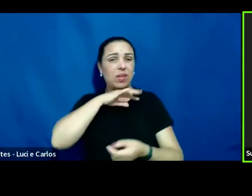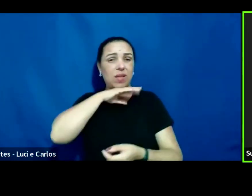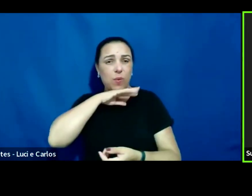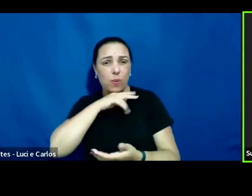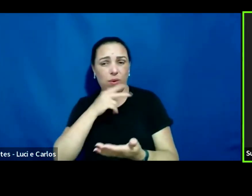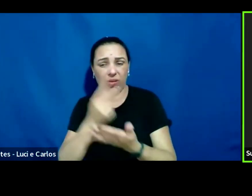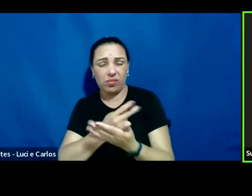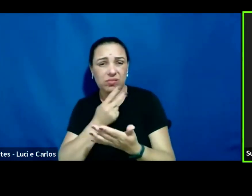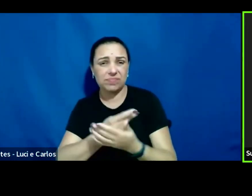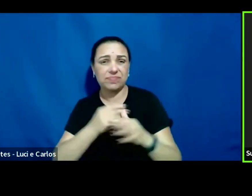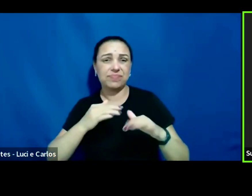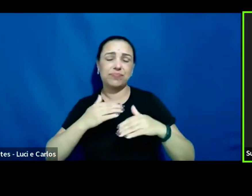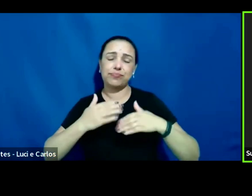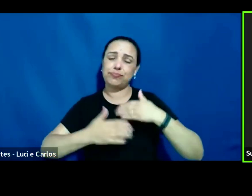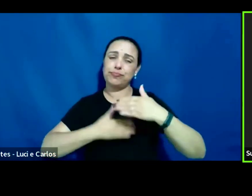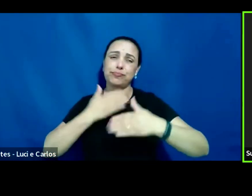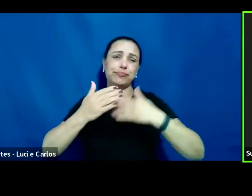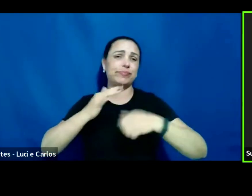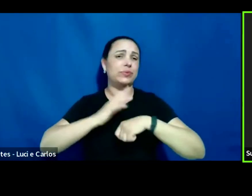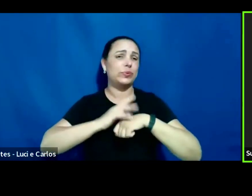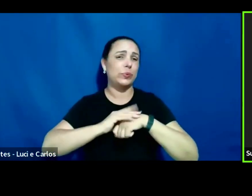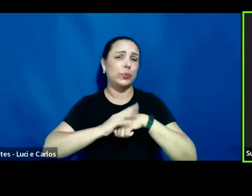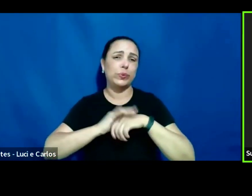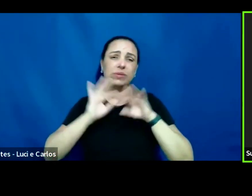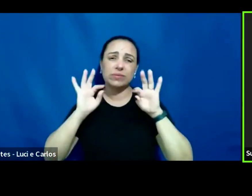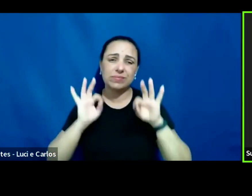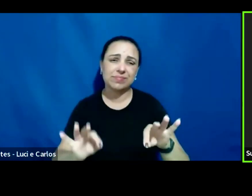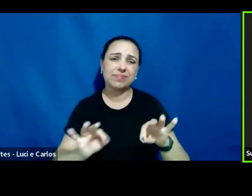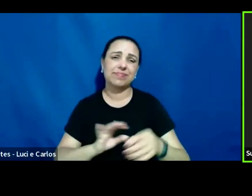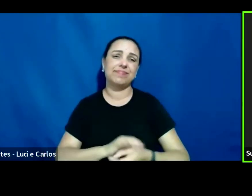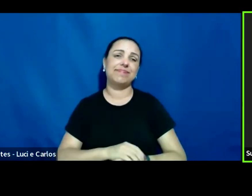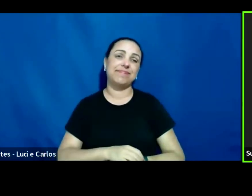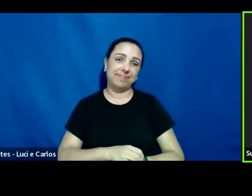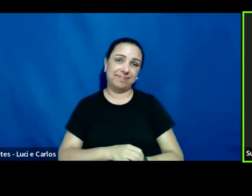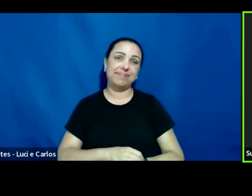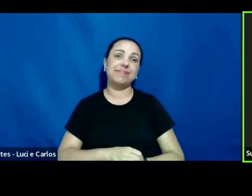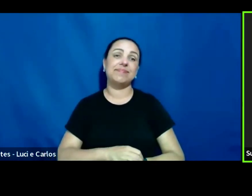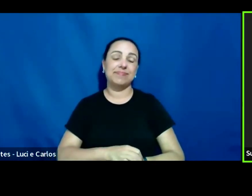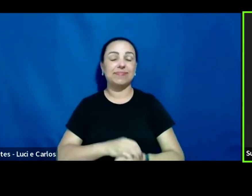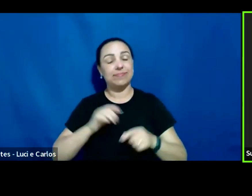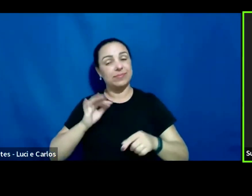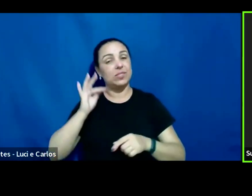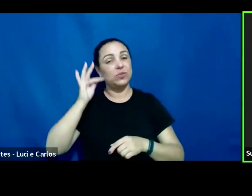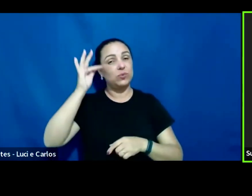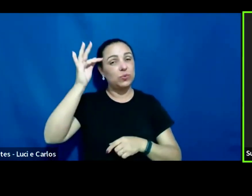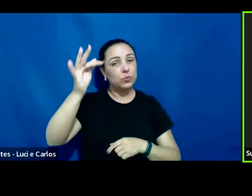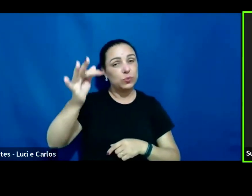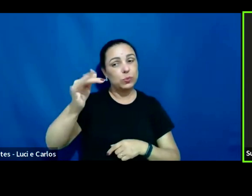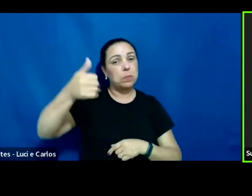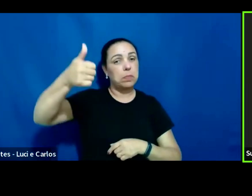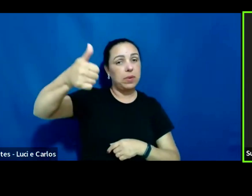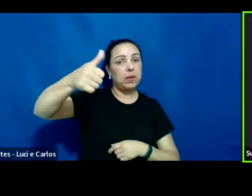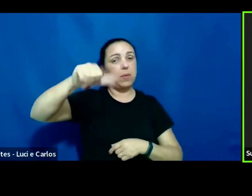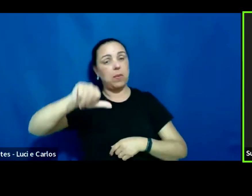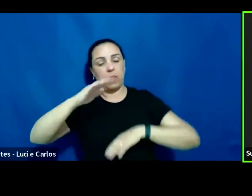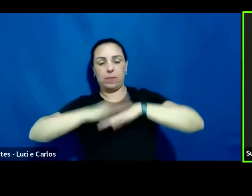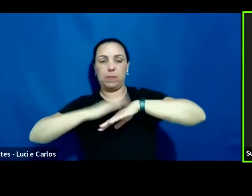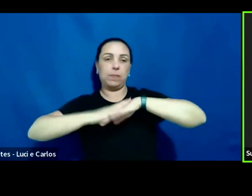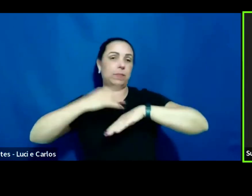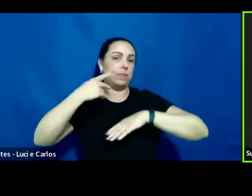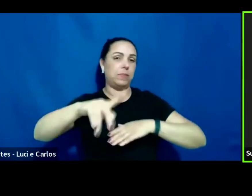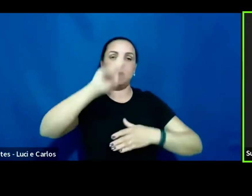não pratica atividade física, é uma pessoa sedentária, você vai ter consequências, só que negativas. Entende? Então não existe